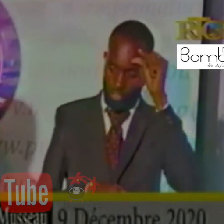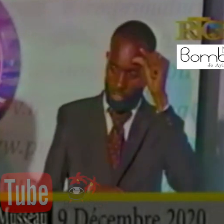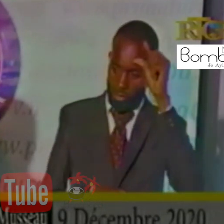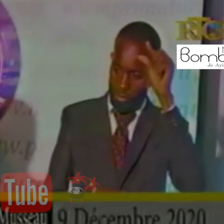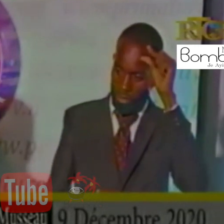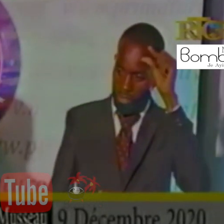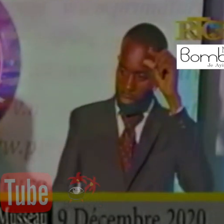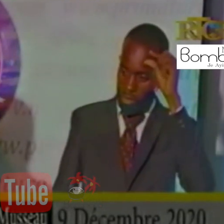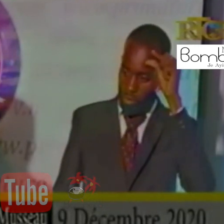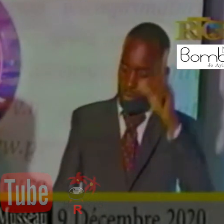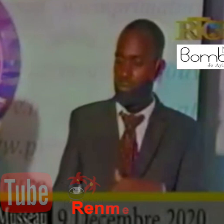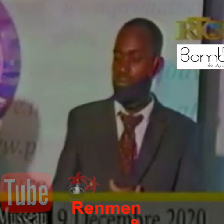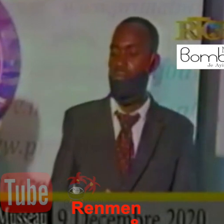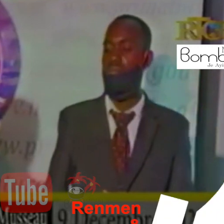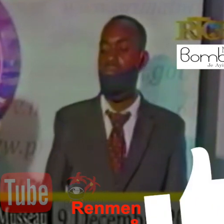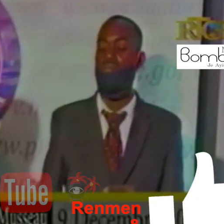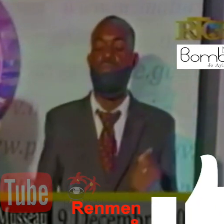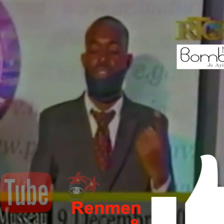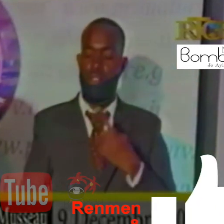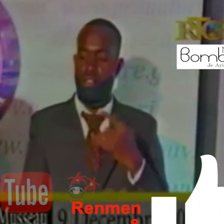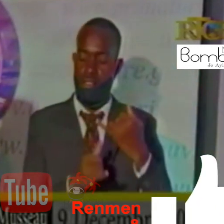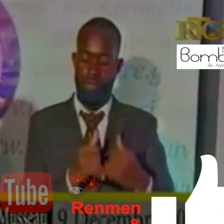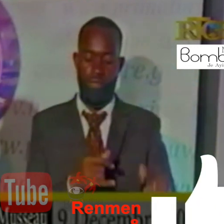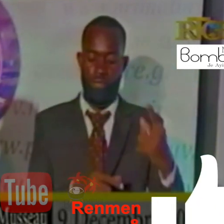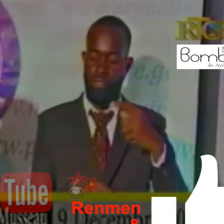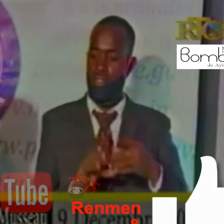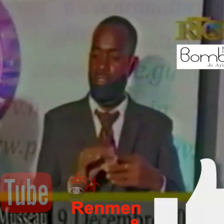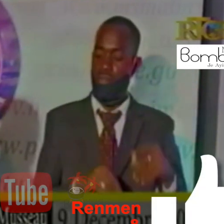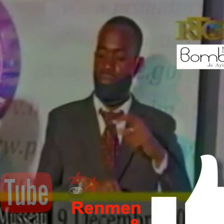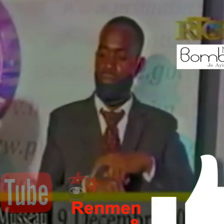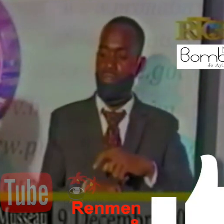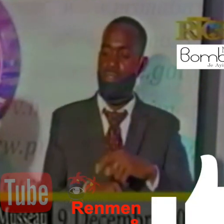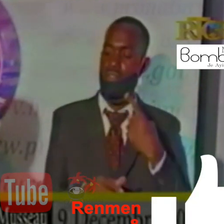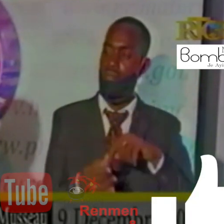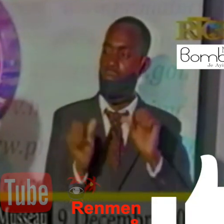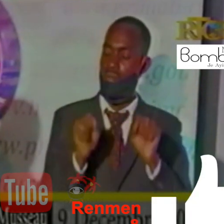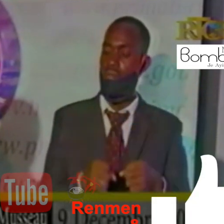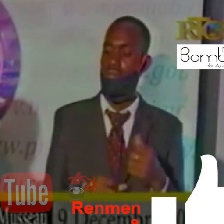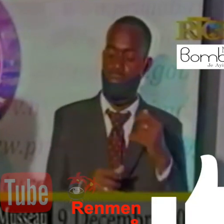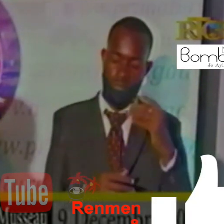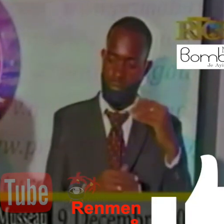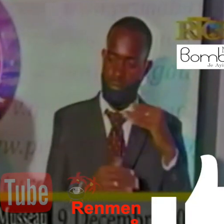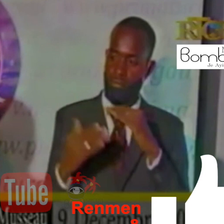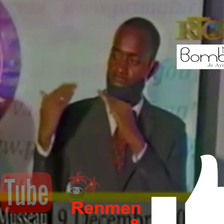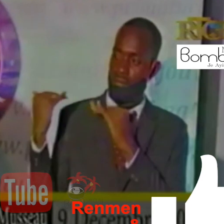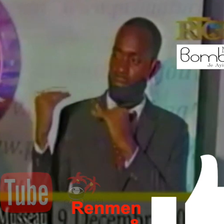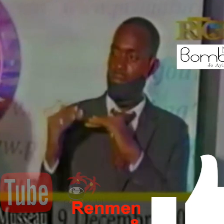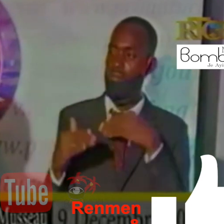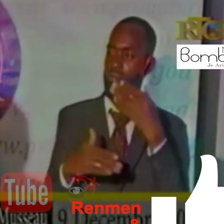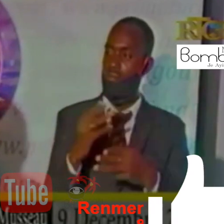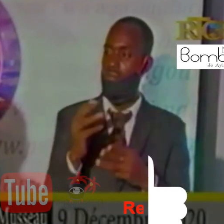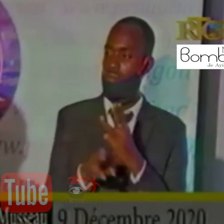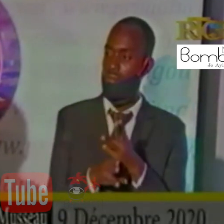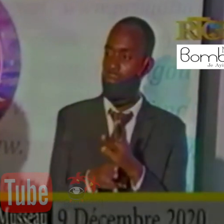funérailles, je le crois, la fin d'un temps, et je l'espère, le début d'une nouvelle ère, celle d'une nouvelle